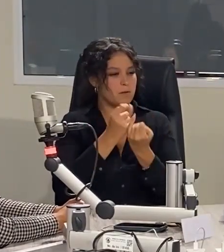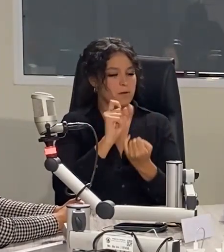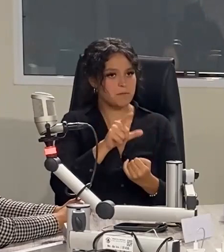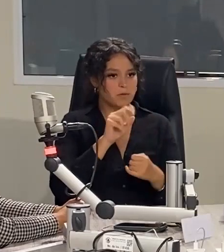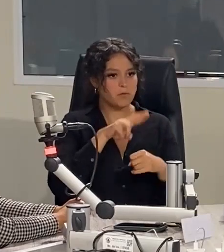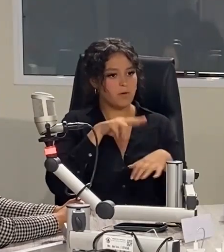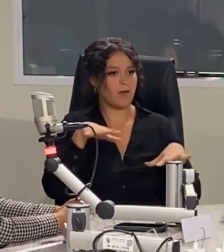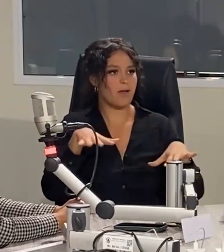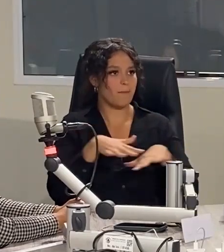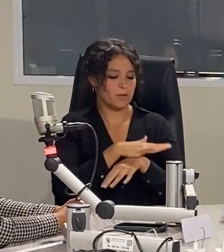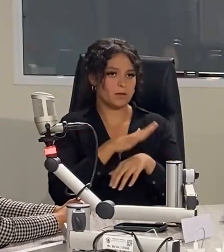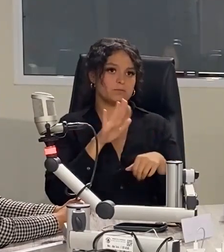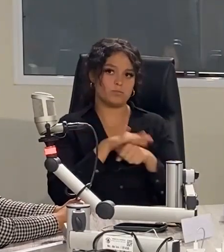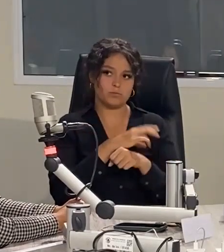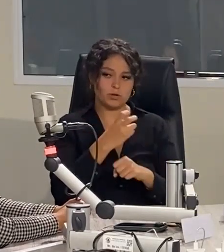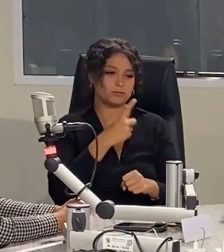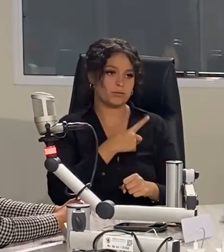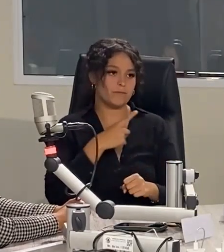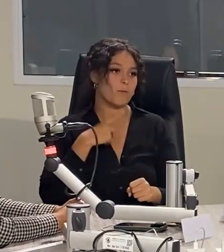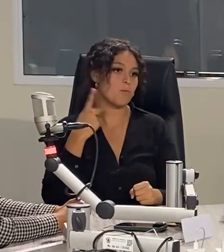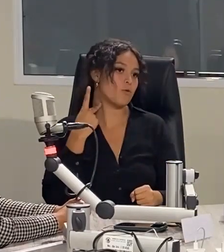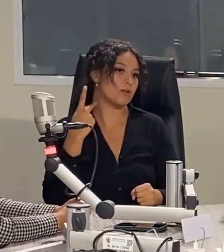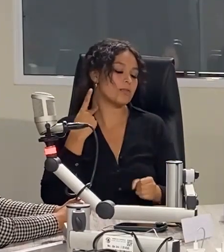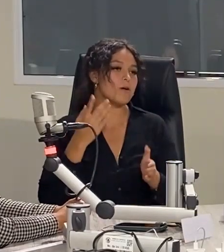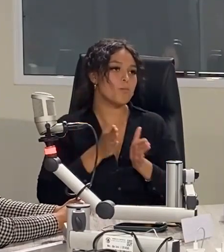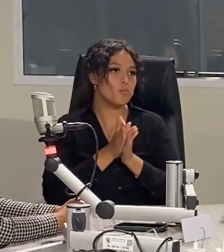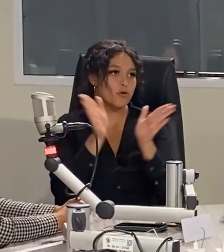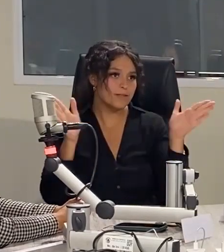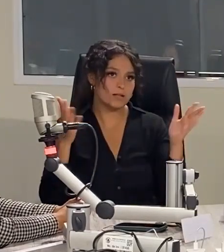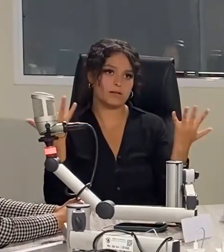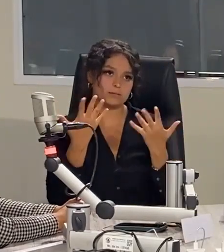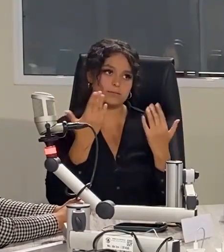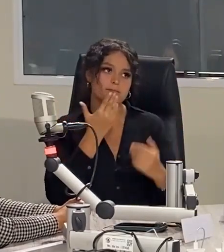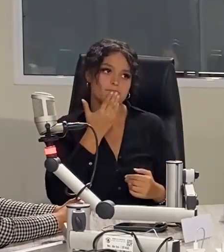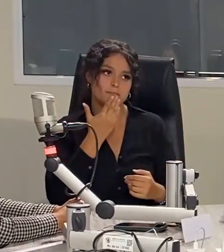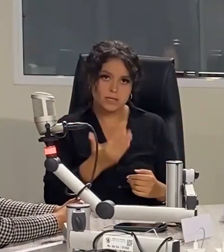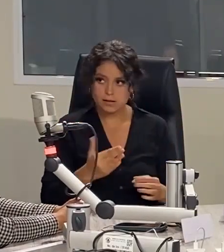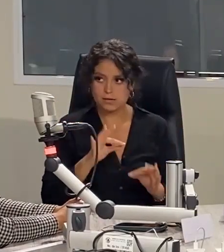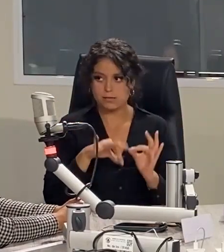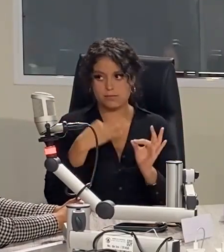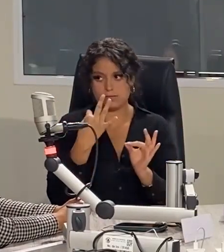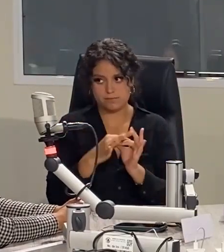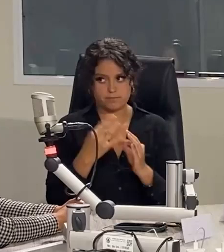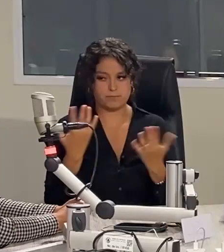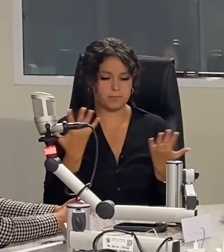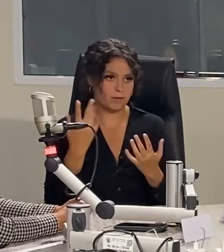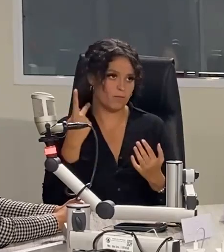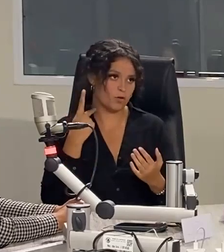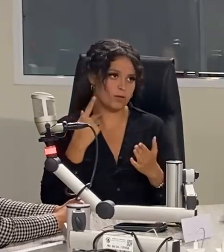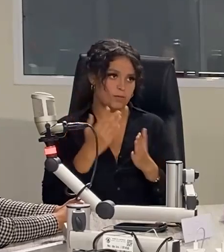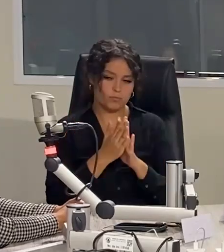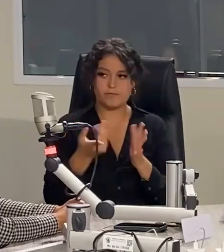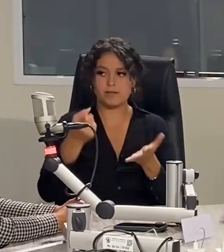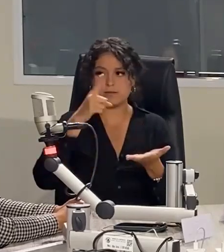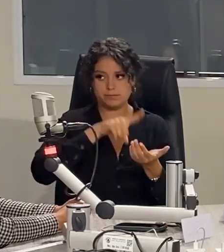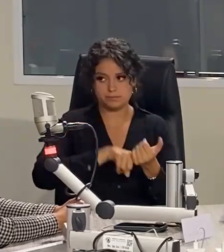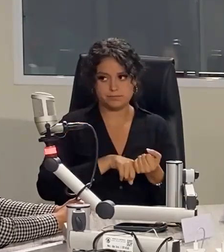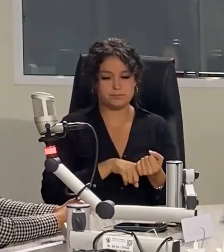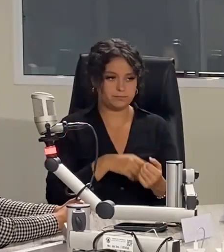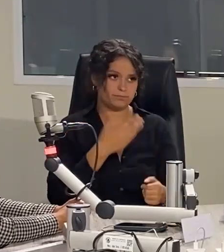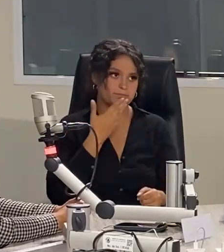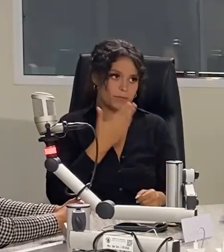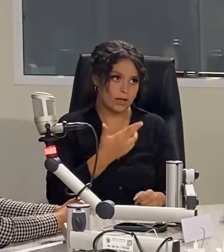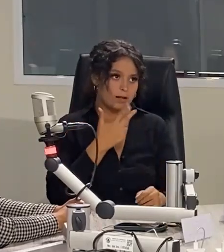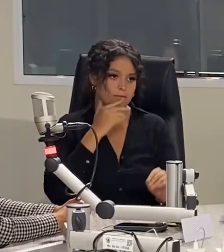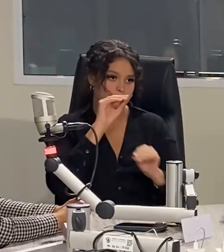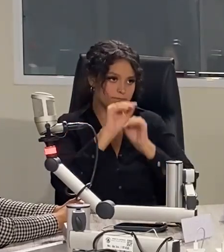ejemplo, ellos buscan los intereses personales en ocasiones y no, yo creo que tienen que tener políticas